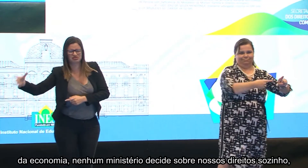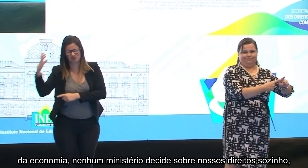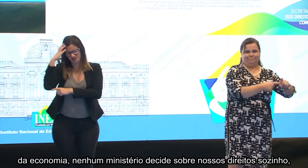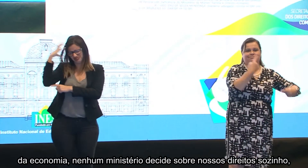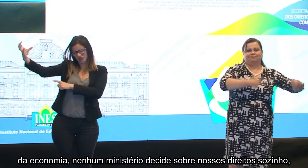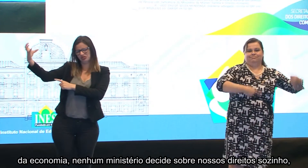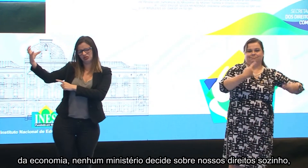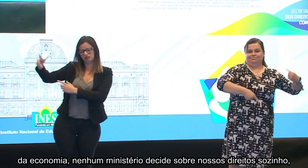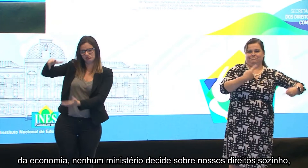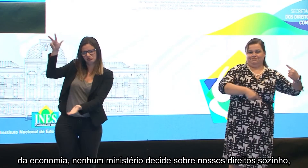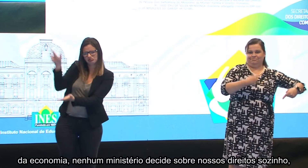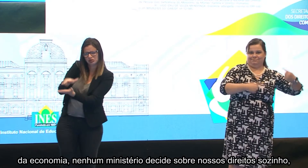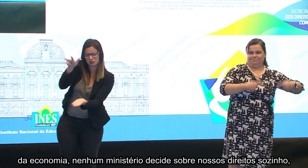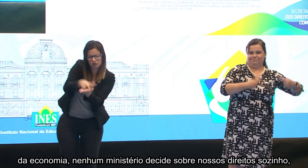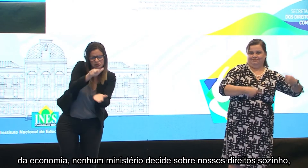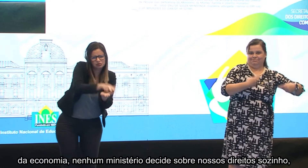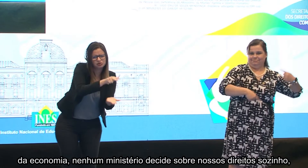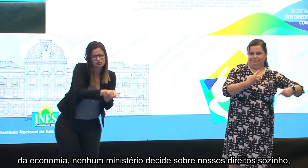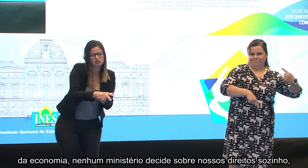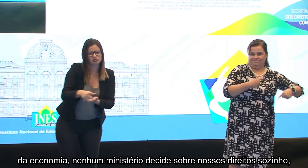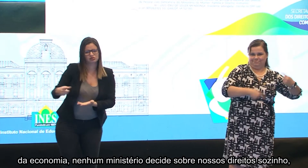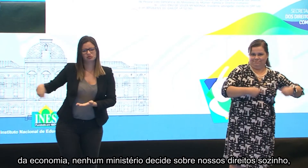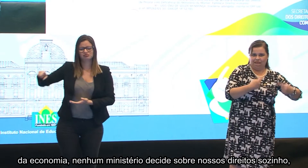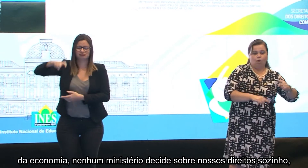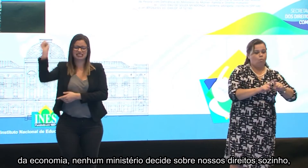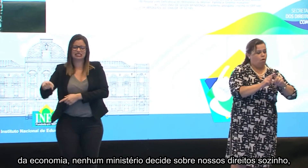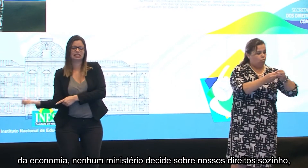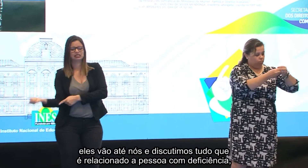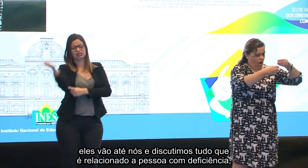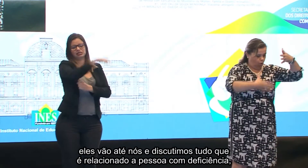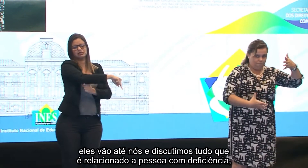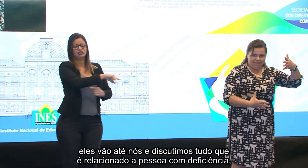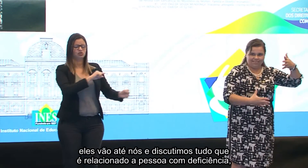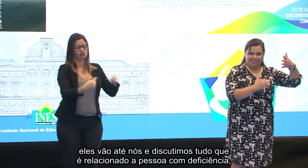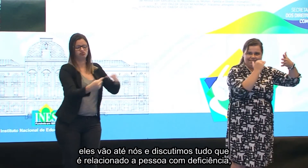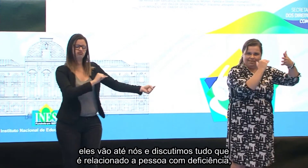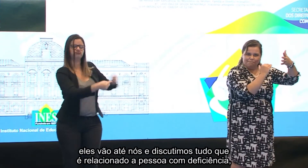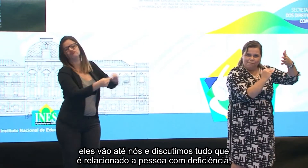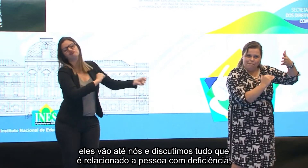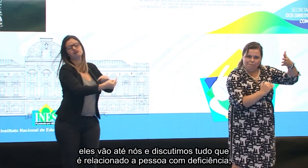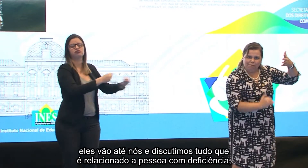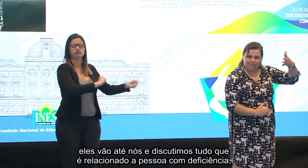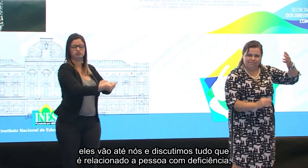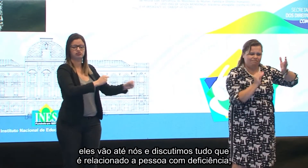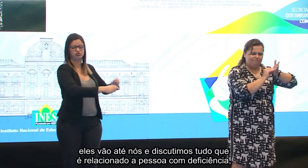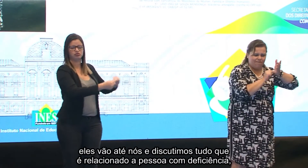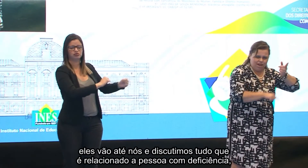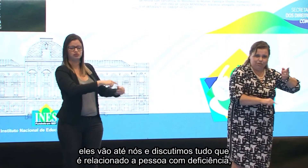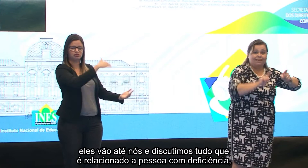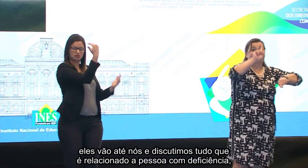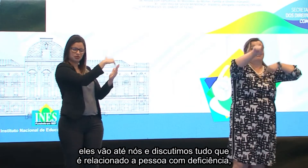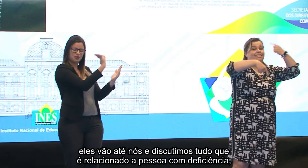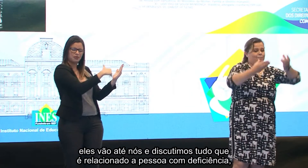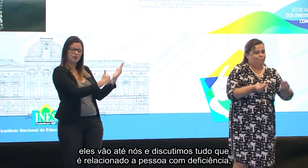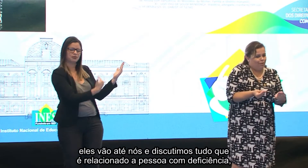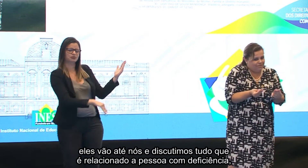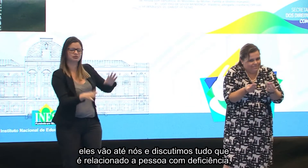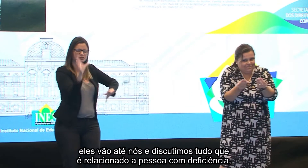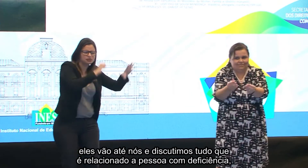Economia, e nenhum ministério decide sobre nossos direitos sozinho. Eles vão até nós e nós discutimos tudo que for relacionado à pessoa